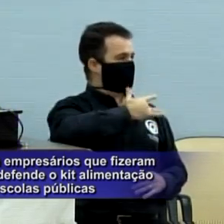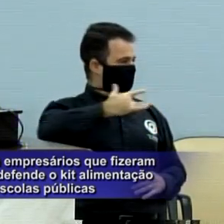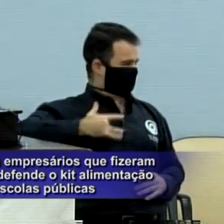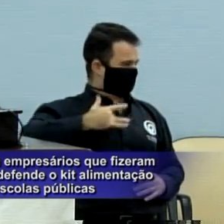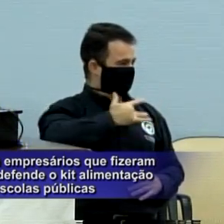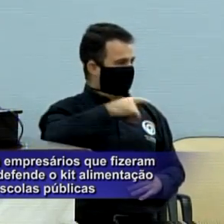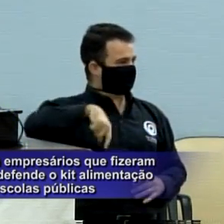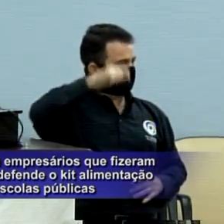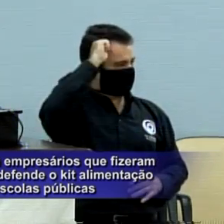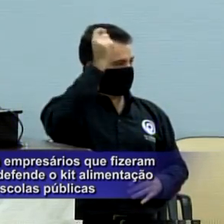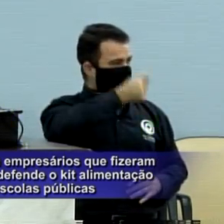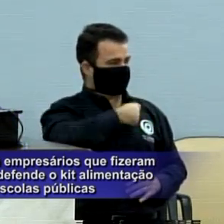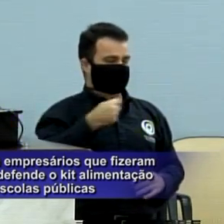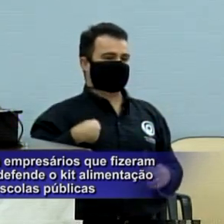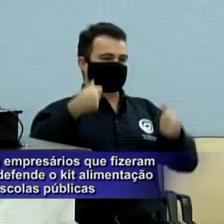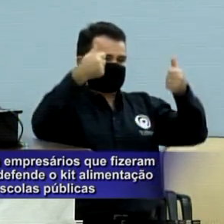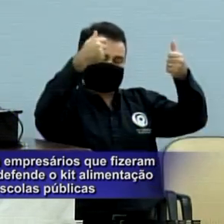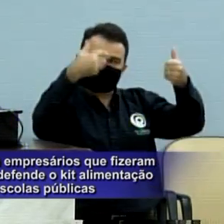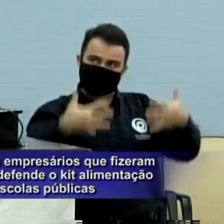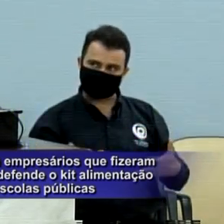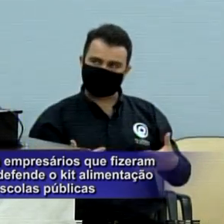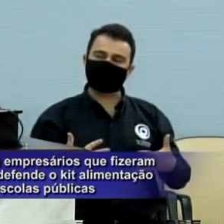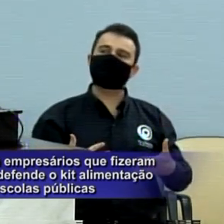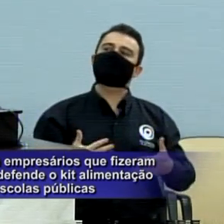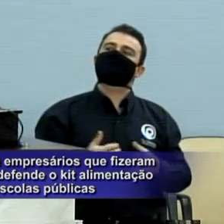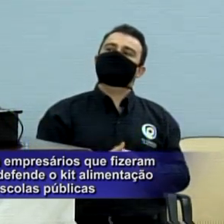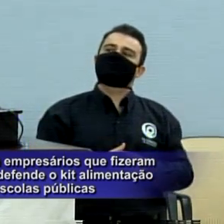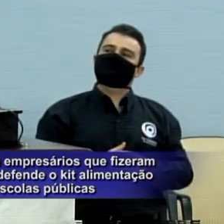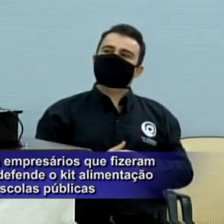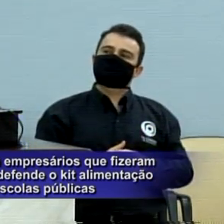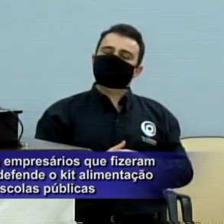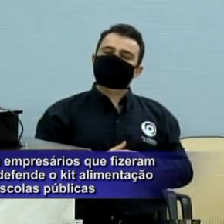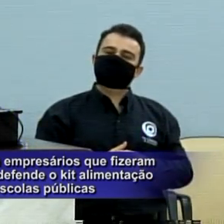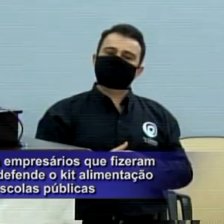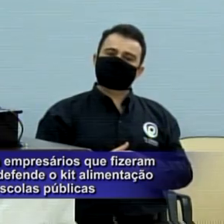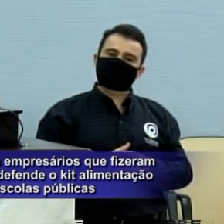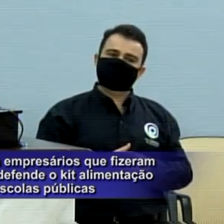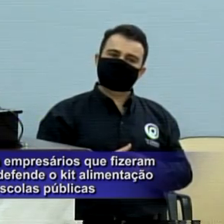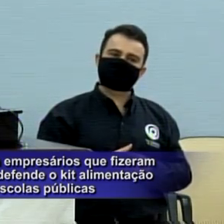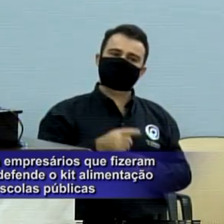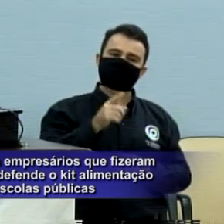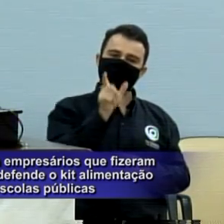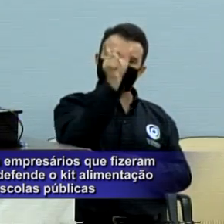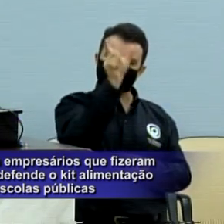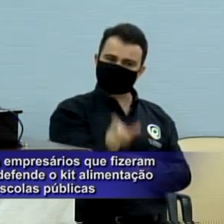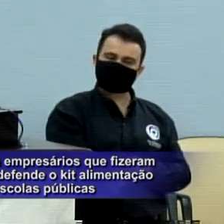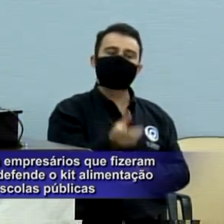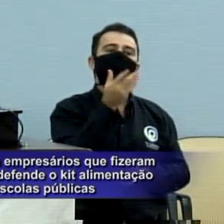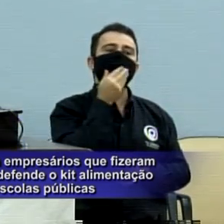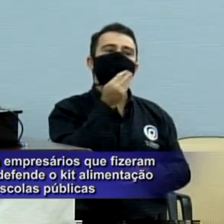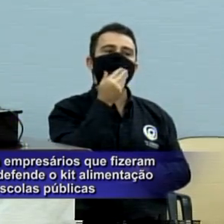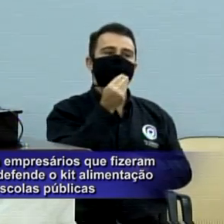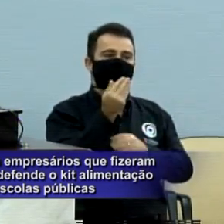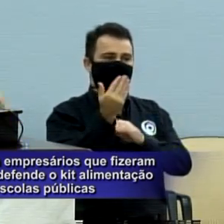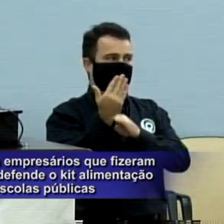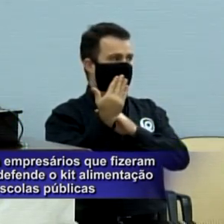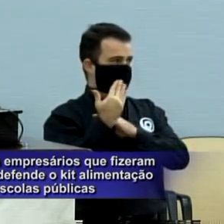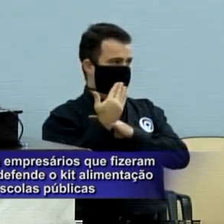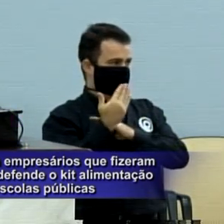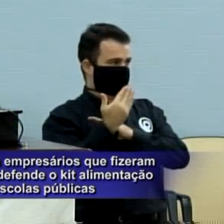Preto. Nós também temos recebido, inclusive o nosso assistente, nosso